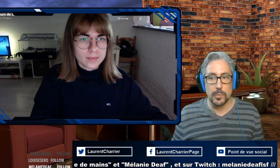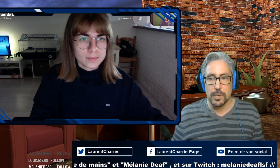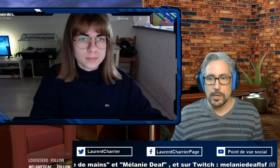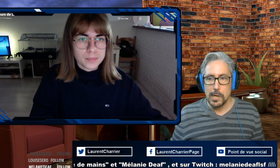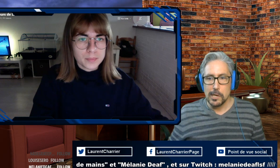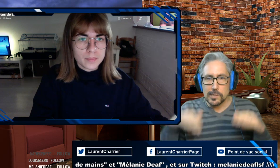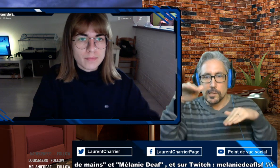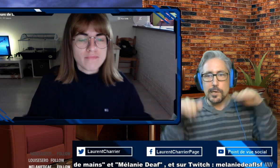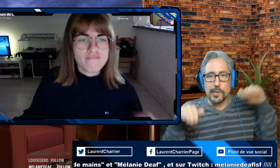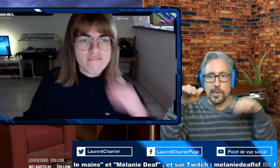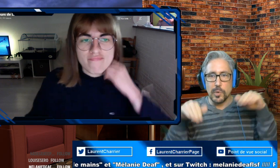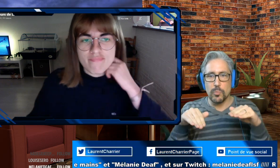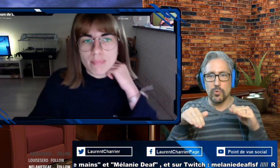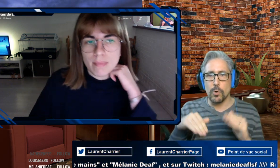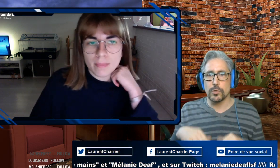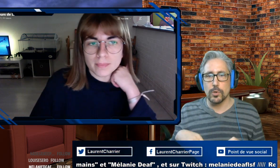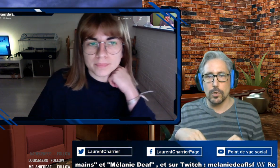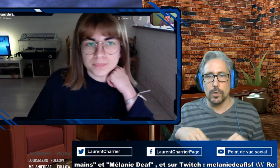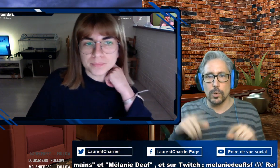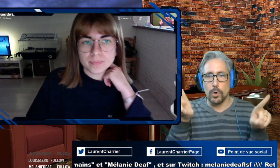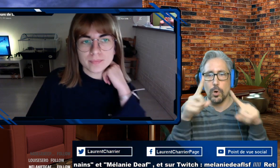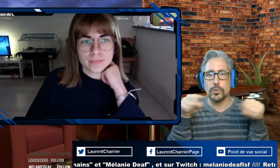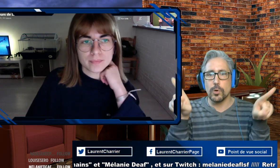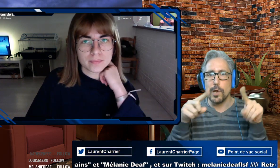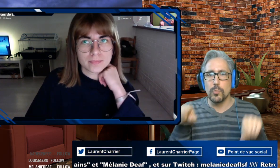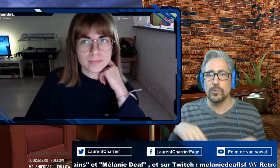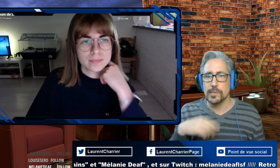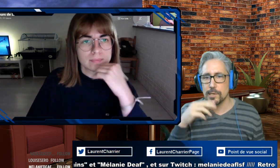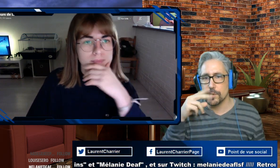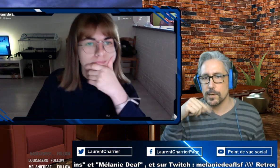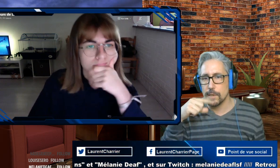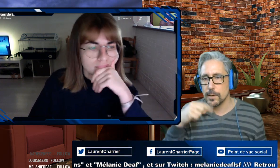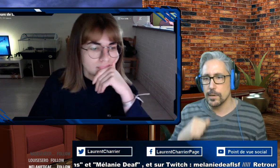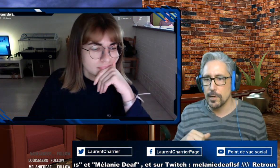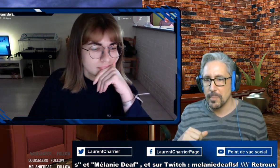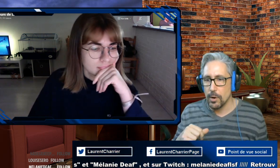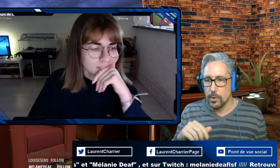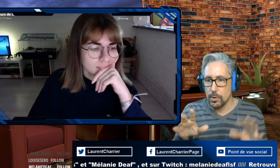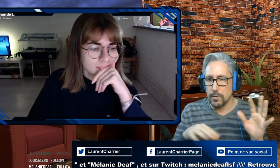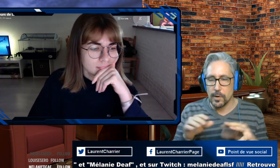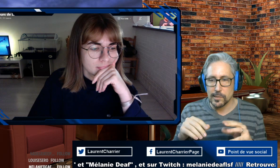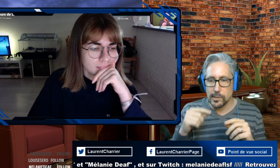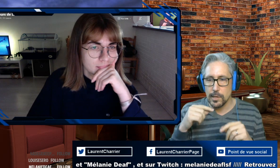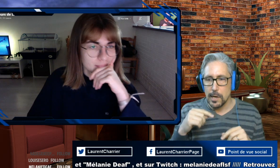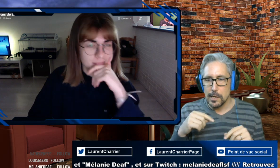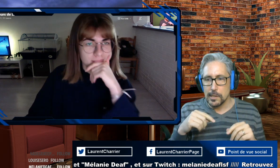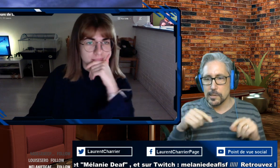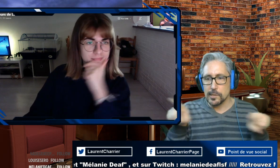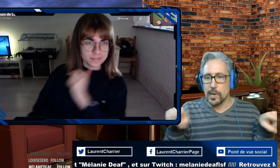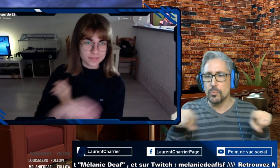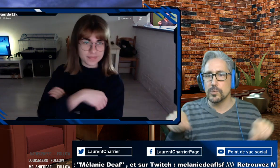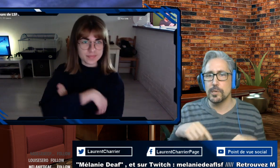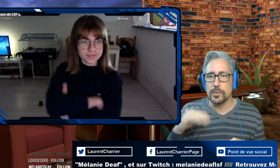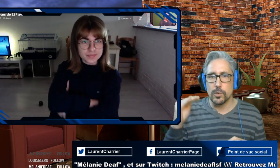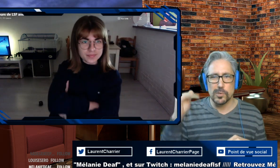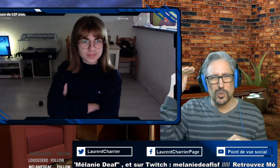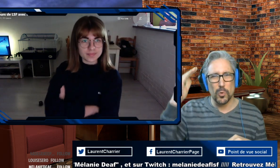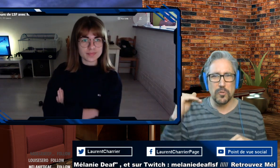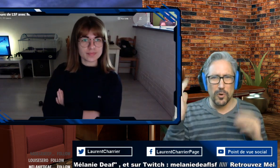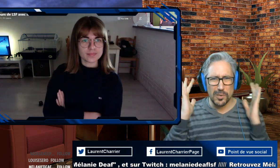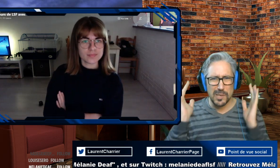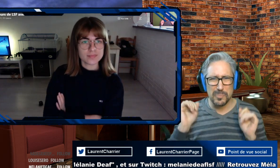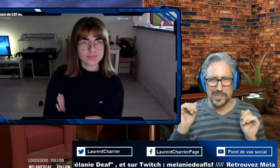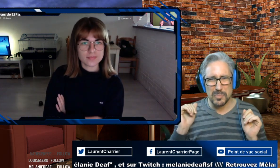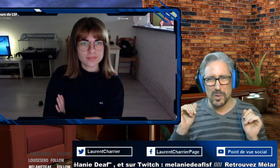bien, c'est très bien. Si l'équilibre est bon entre la musique et les paroles, voilà, si la musique c'est